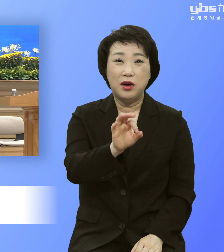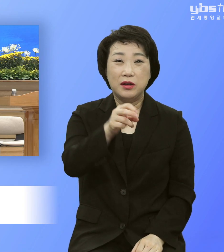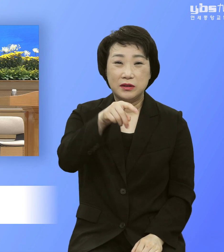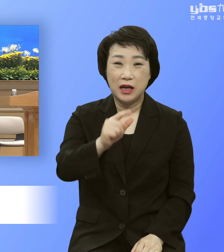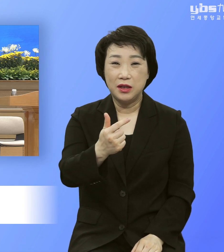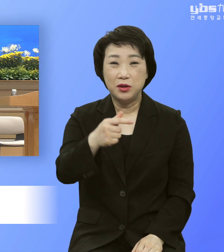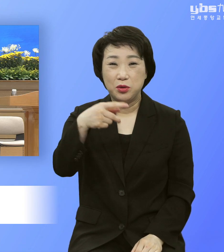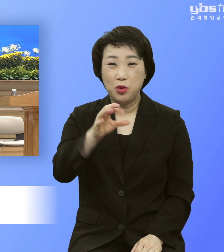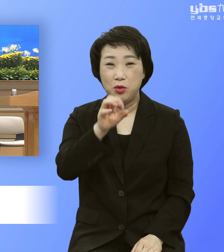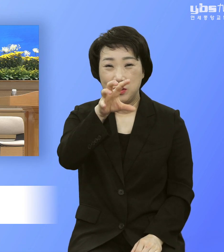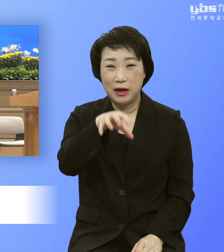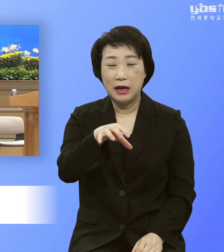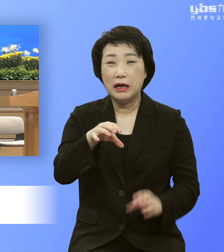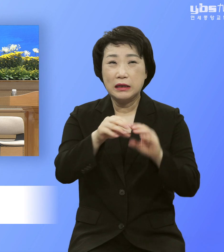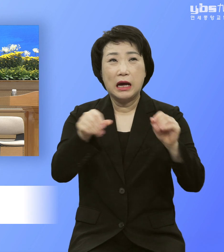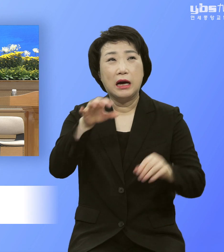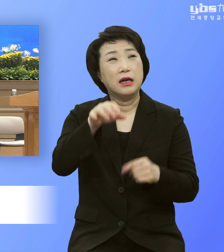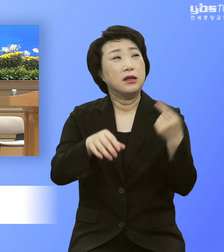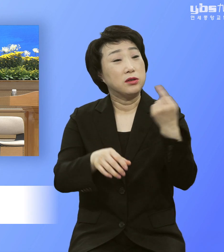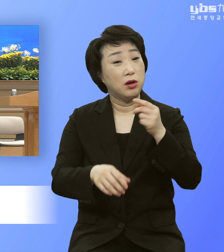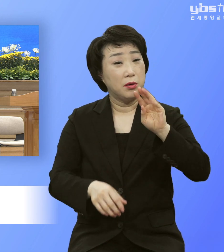성산동에다가 땅